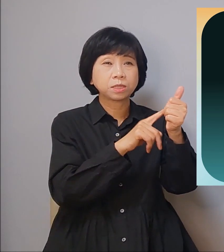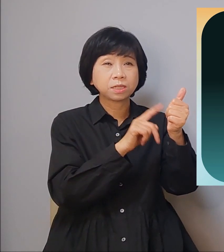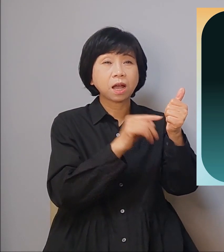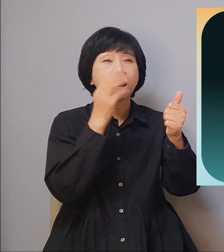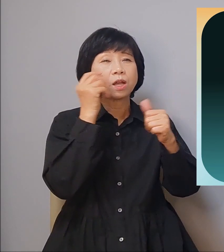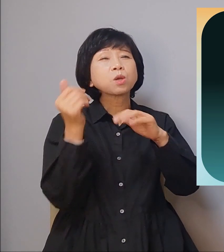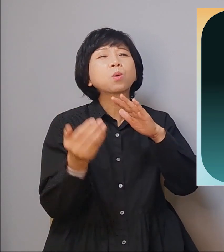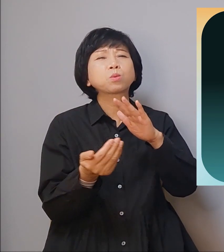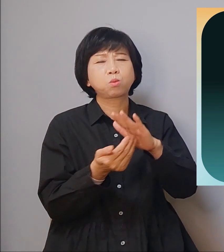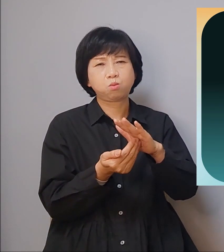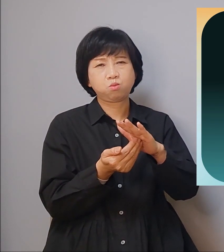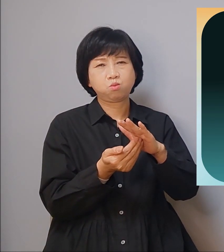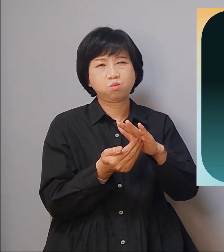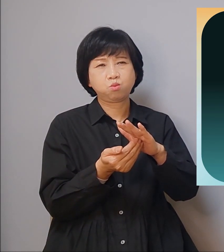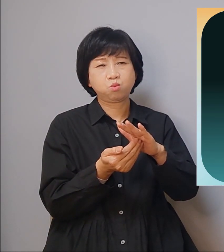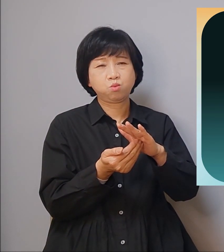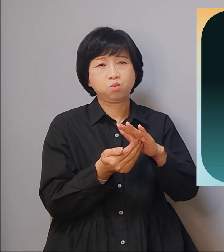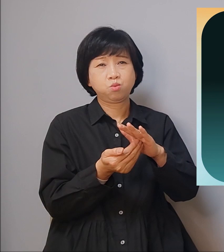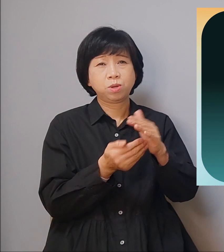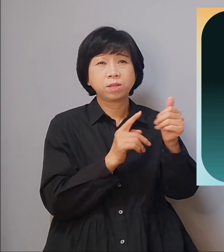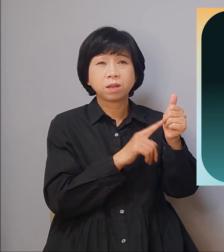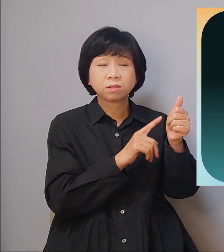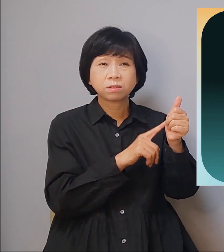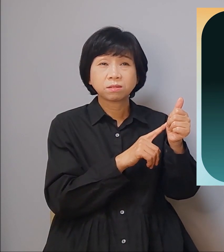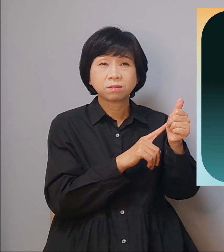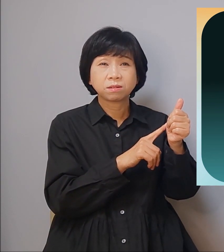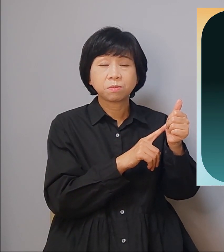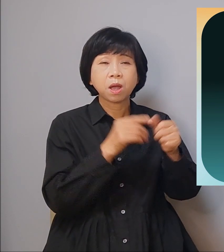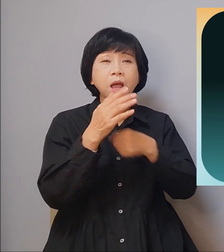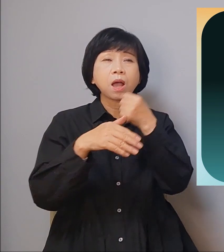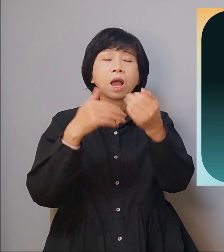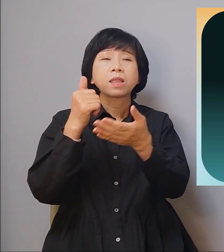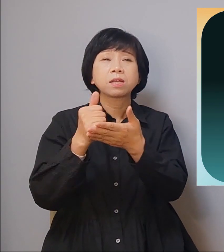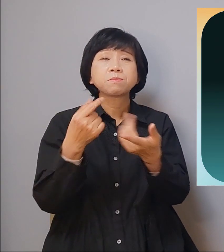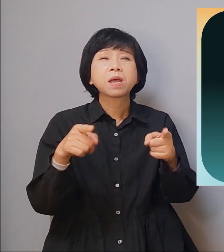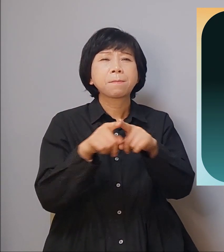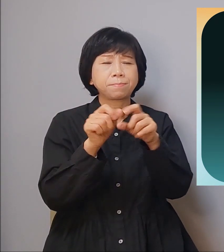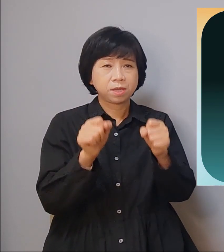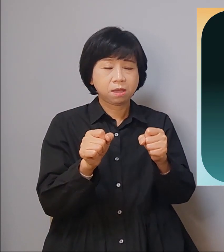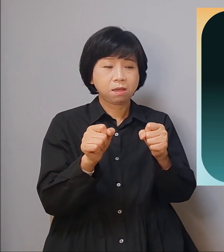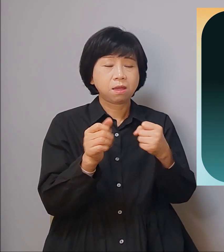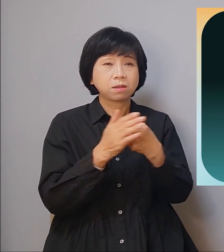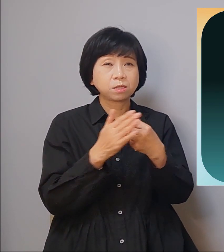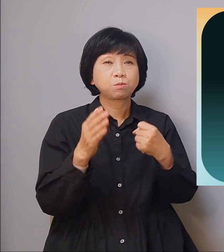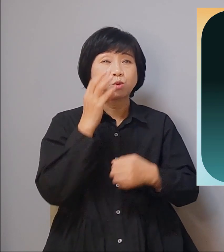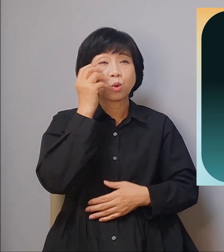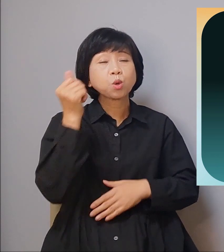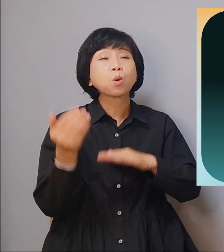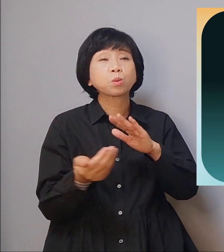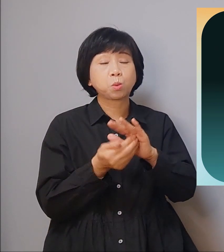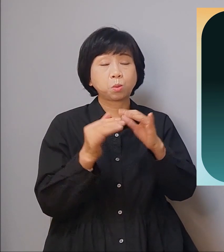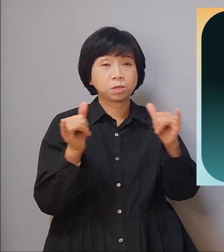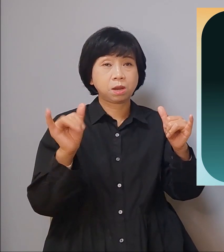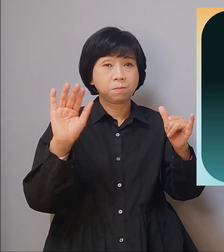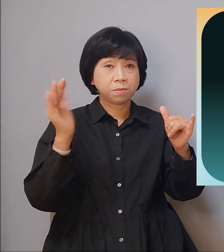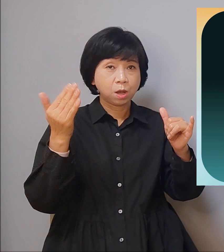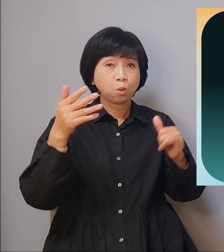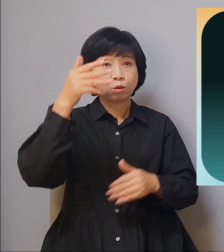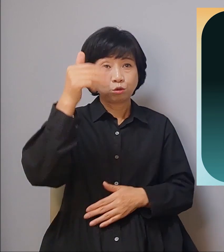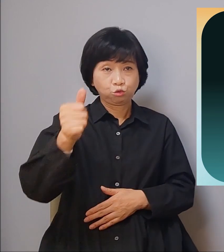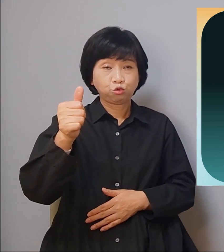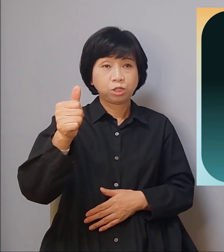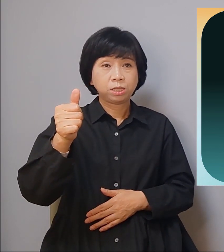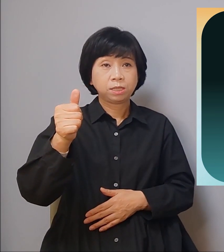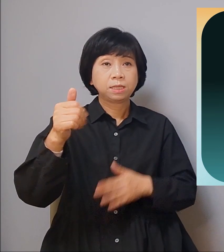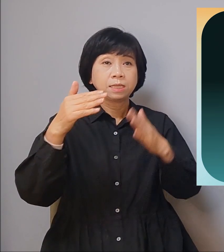눈여겨 보십시오. 여호와께서 요셉과 어떻게 하심으로? 함께 하심으로 그가 형통한 자가 되어 그의 주인 애굽